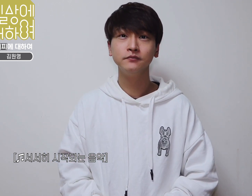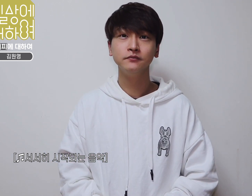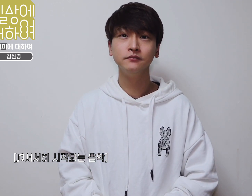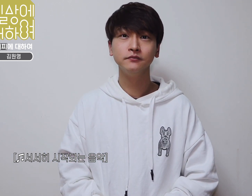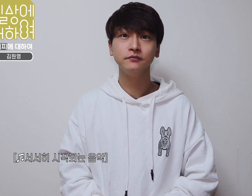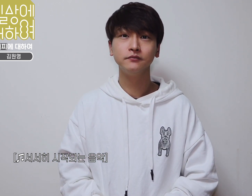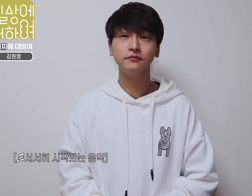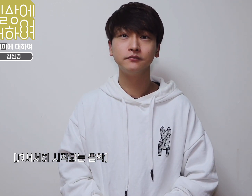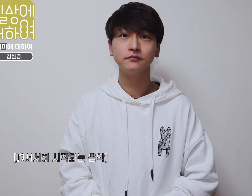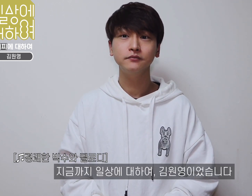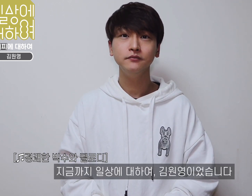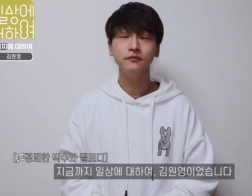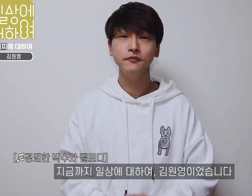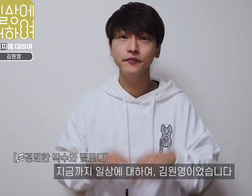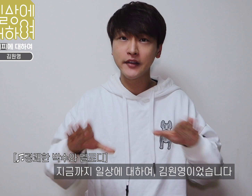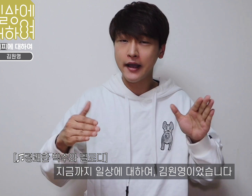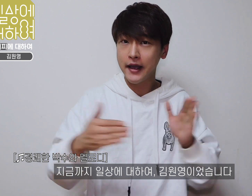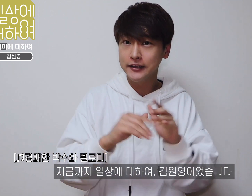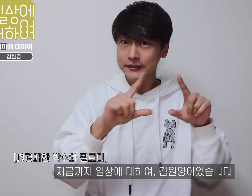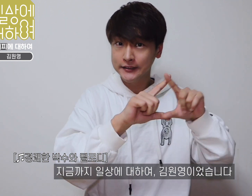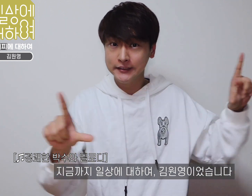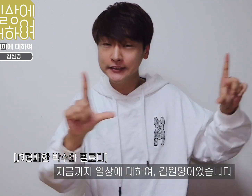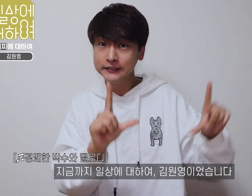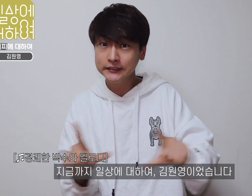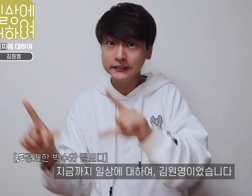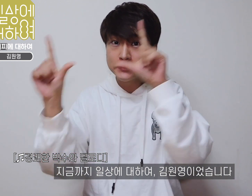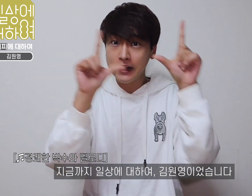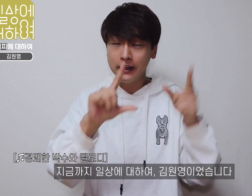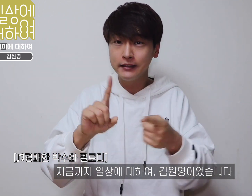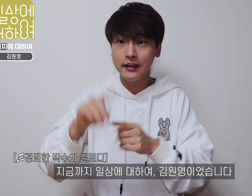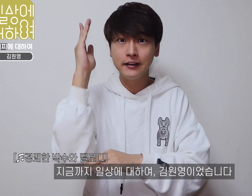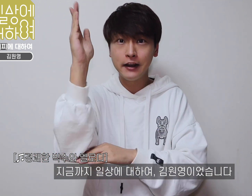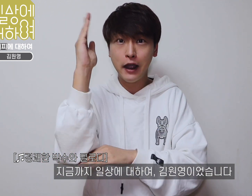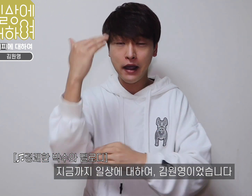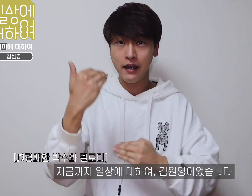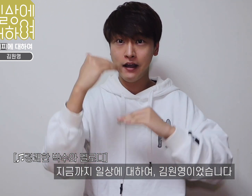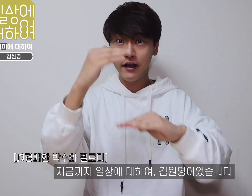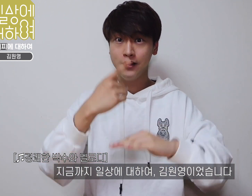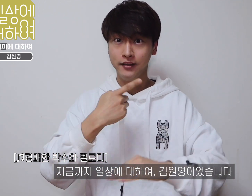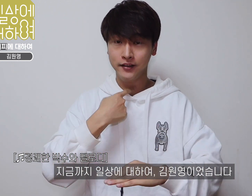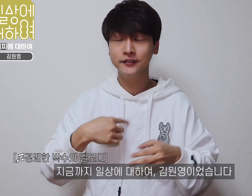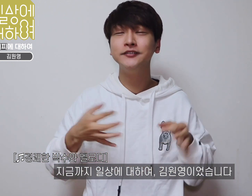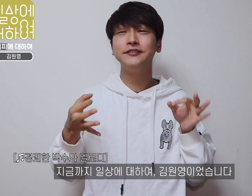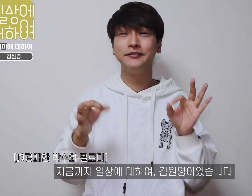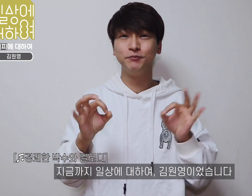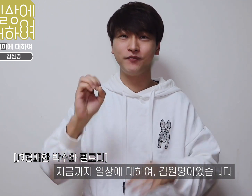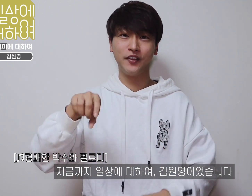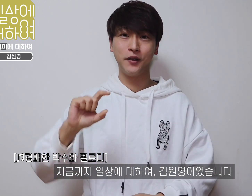지금까지 일상에 대하여 김원영이었습니다.